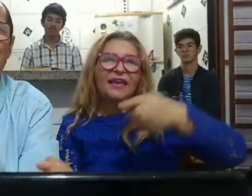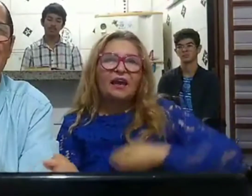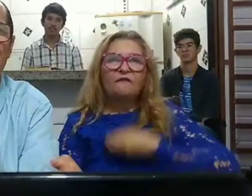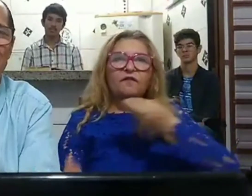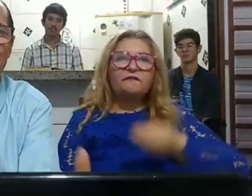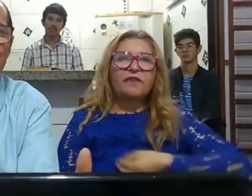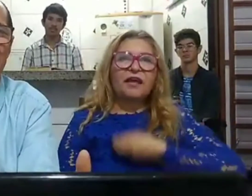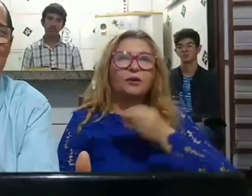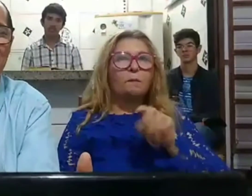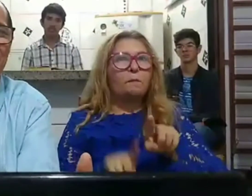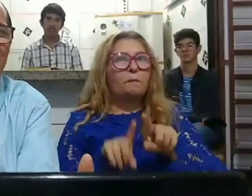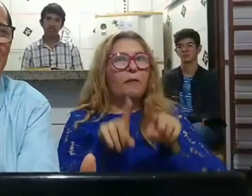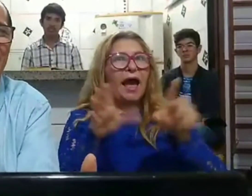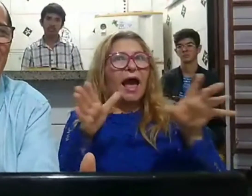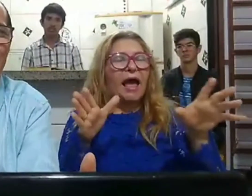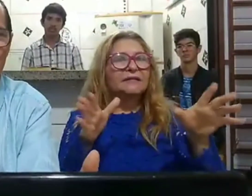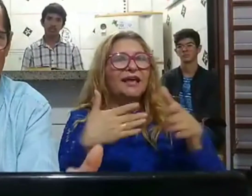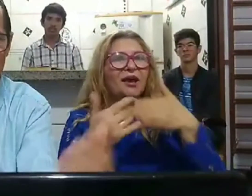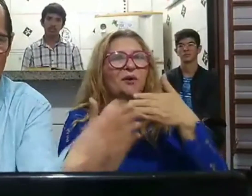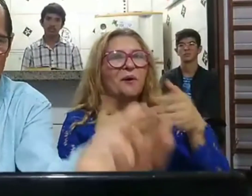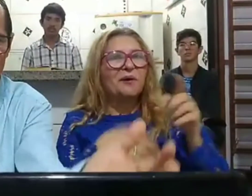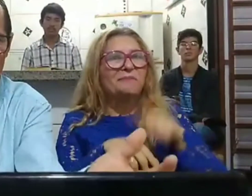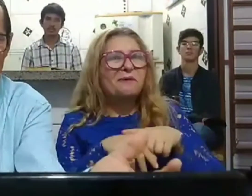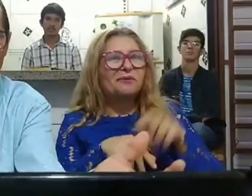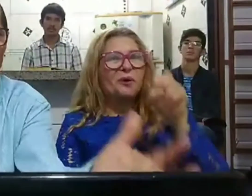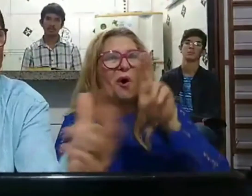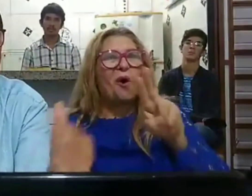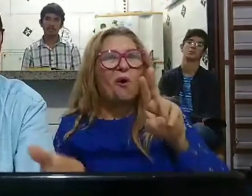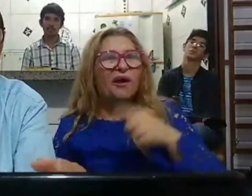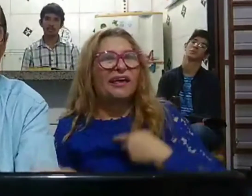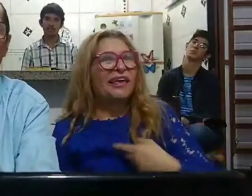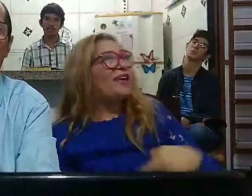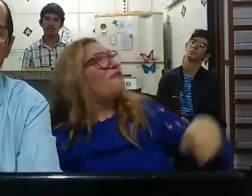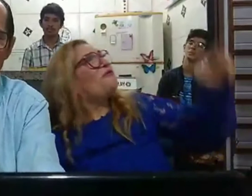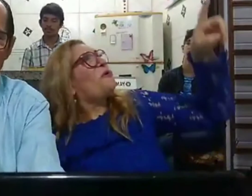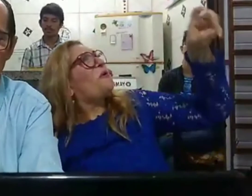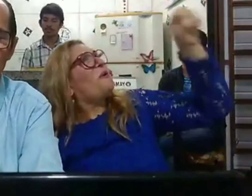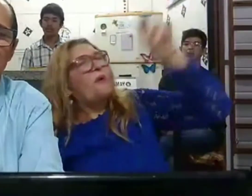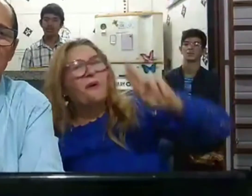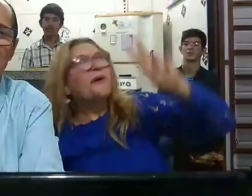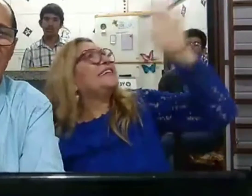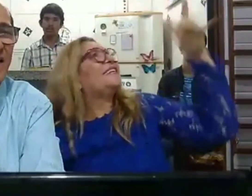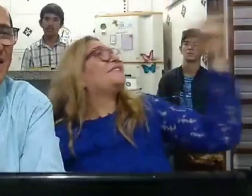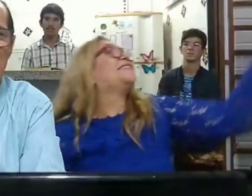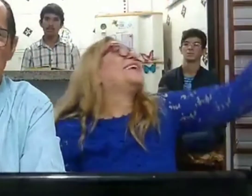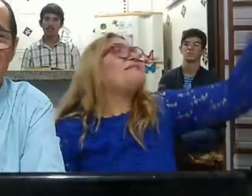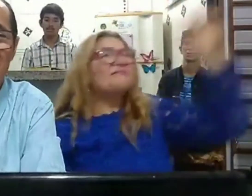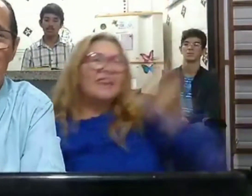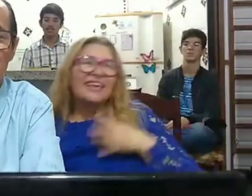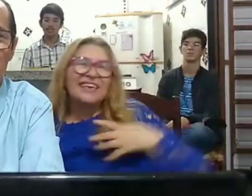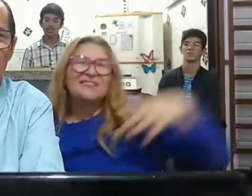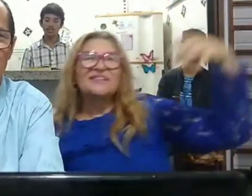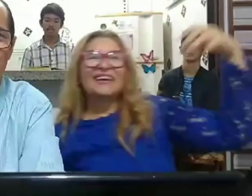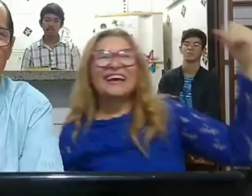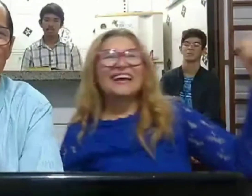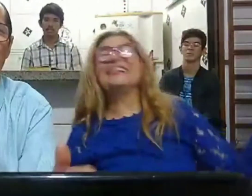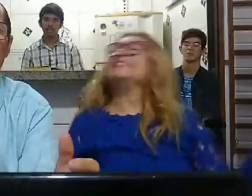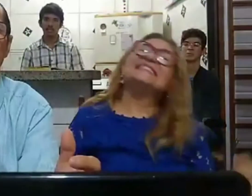vai chegar um momento em que ou nós vamos para o céu ou Cristo vai voltar para nos buscar. E esta certeza nós